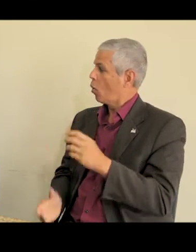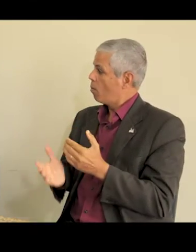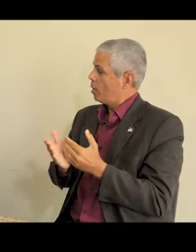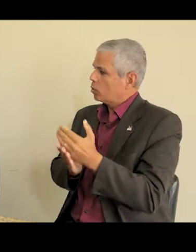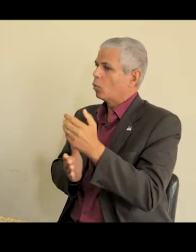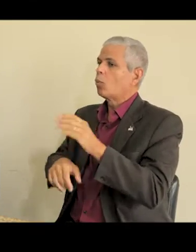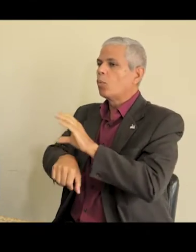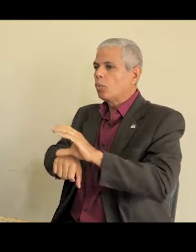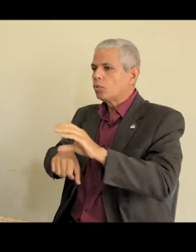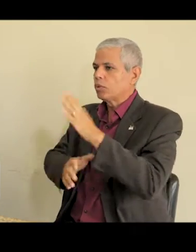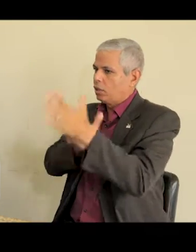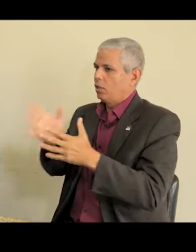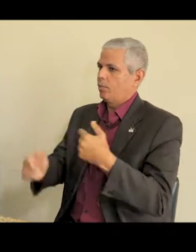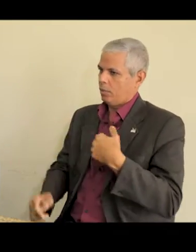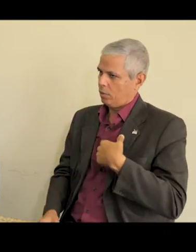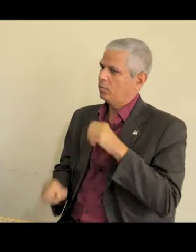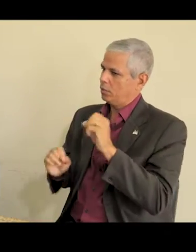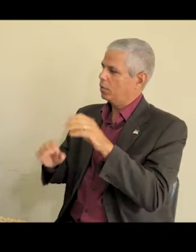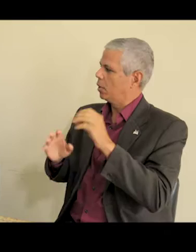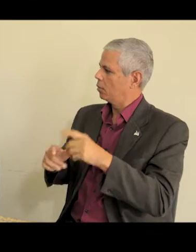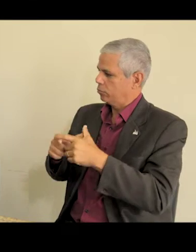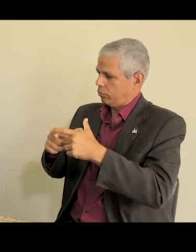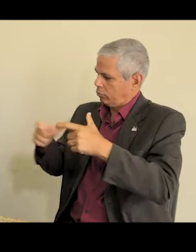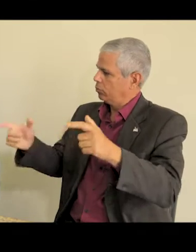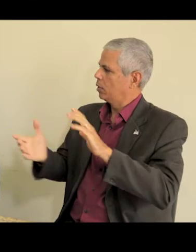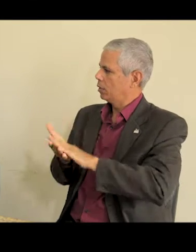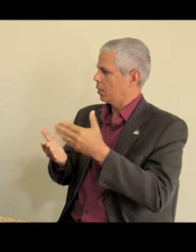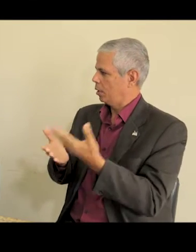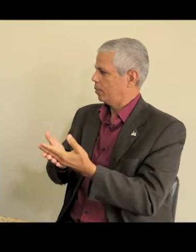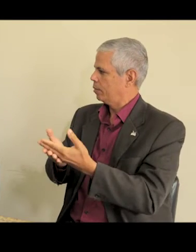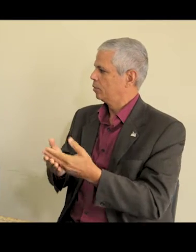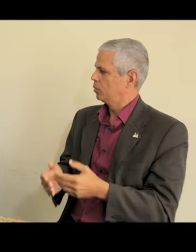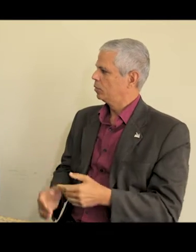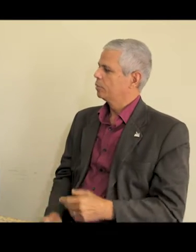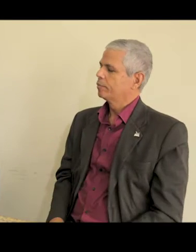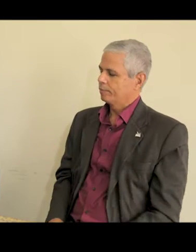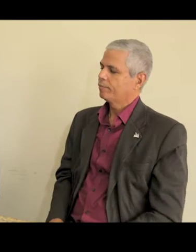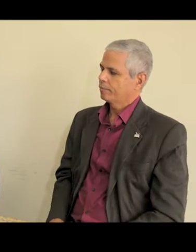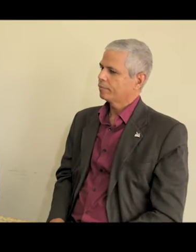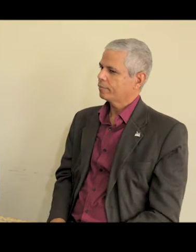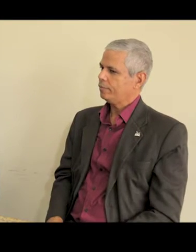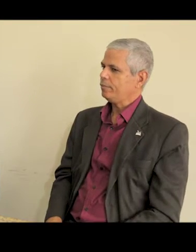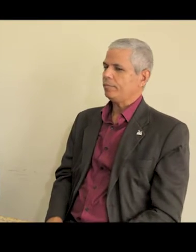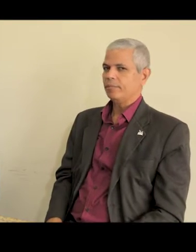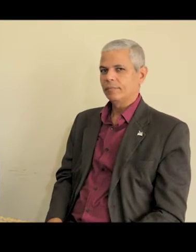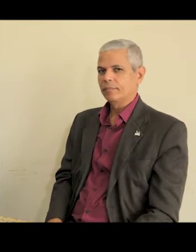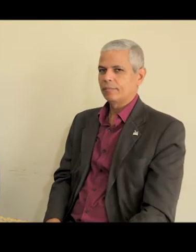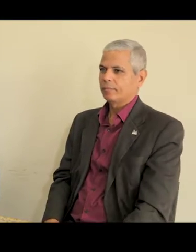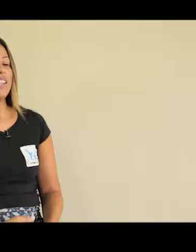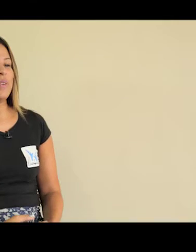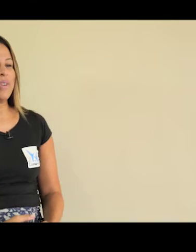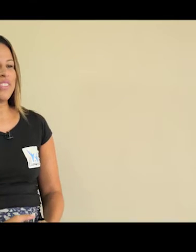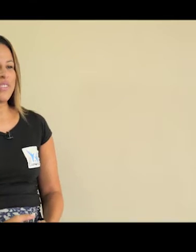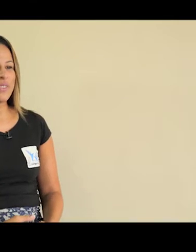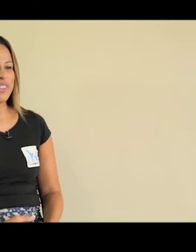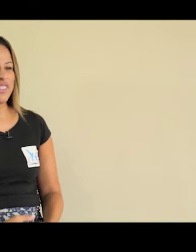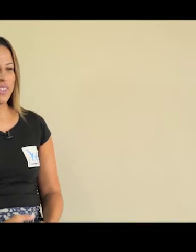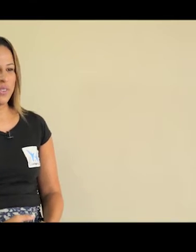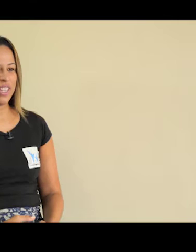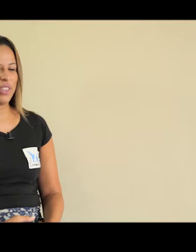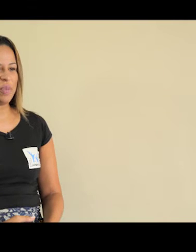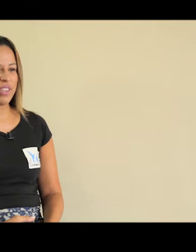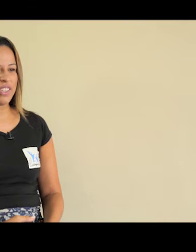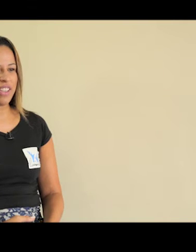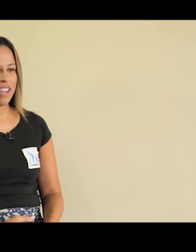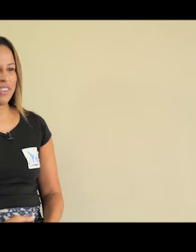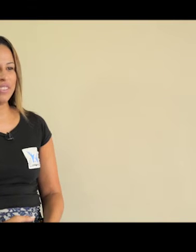ano de 95. Foi quando também começamos o curso de Libras para formação de intérpretes. Atualmente eu sou a